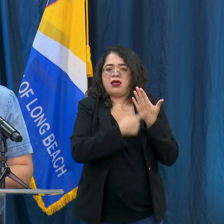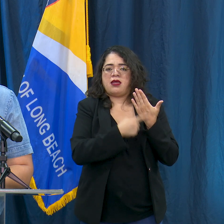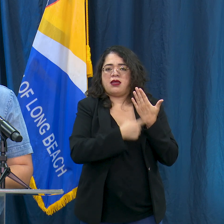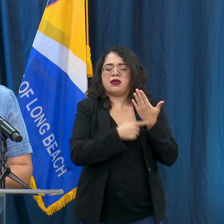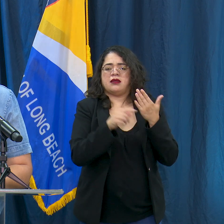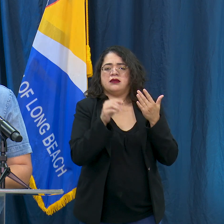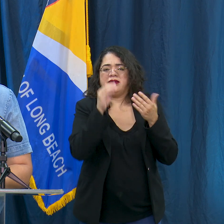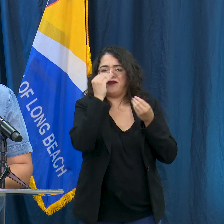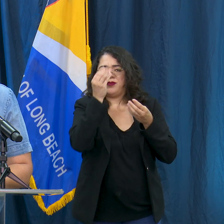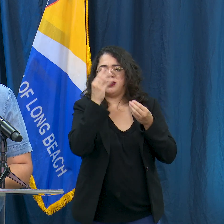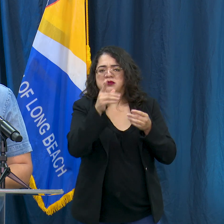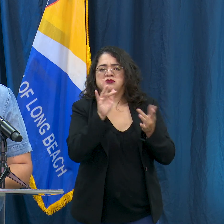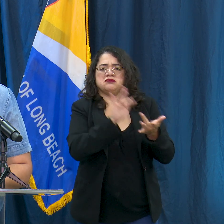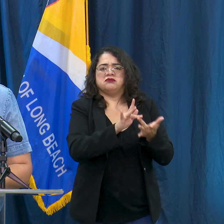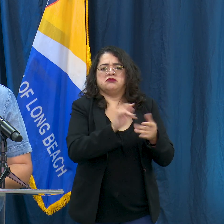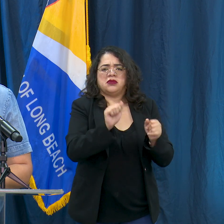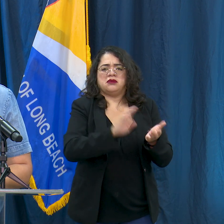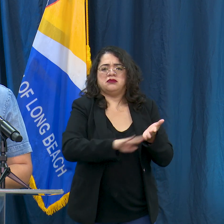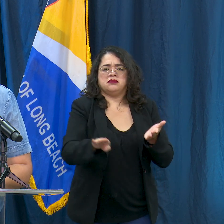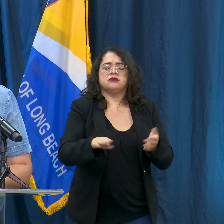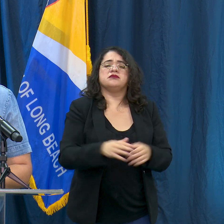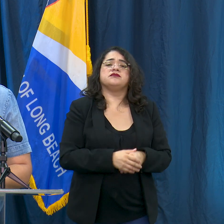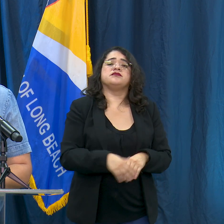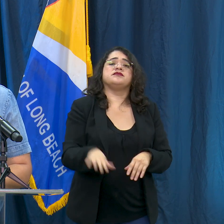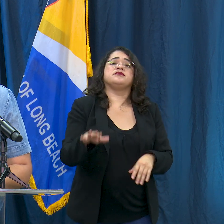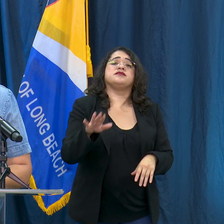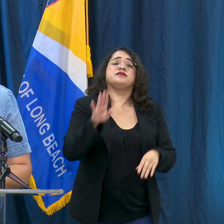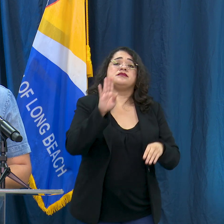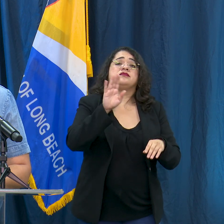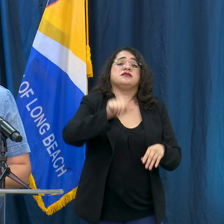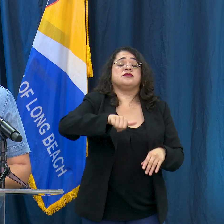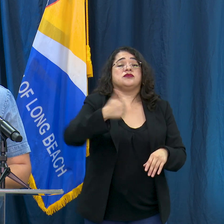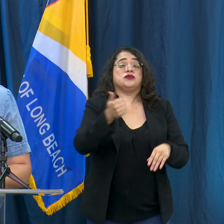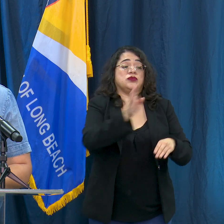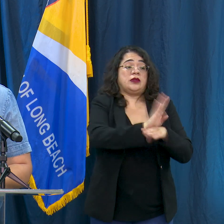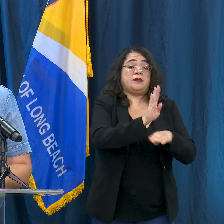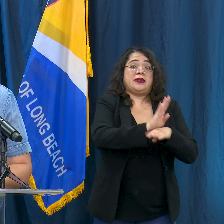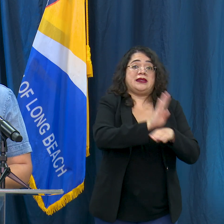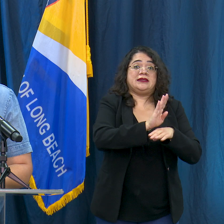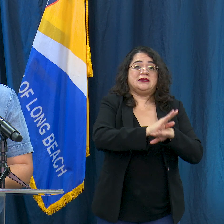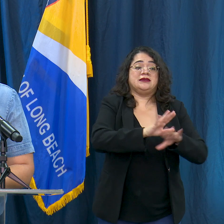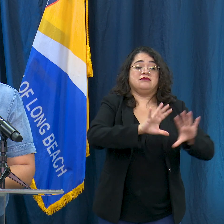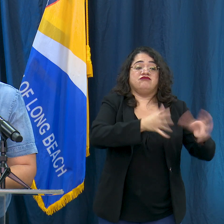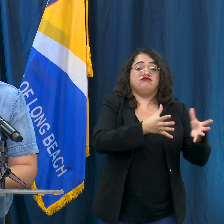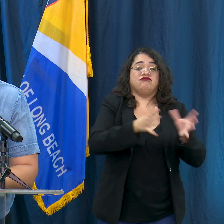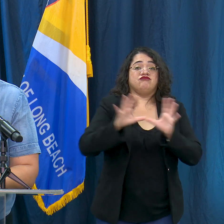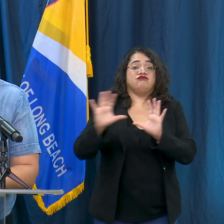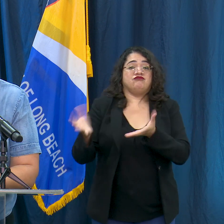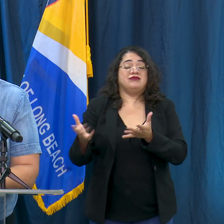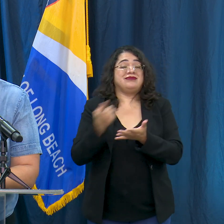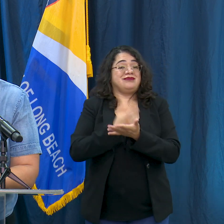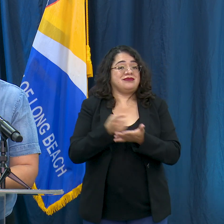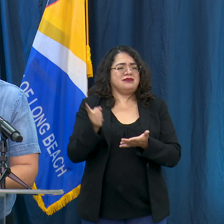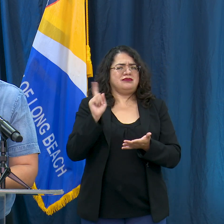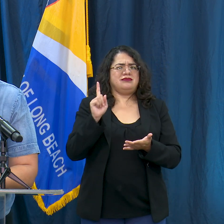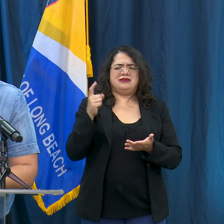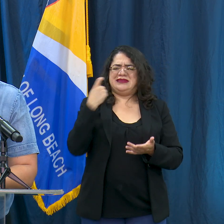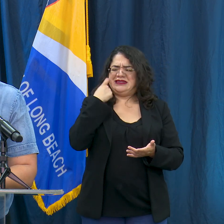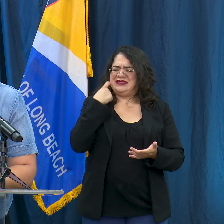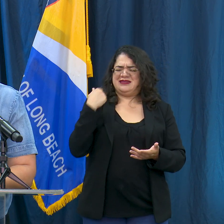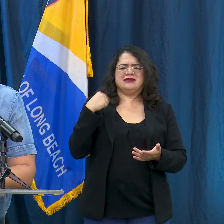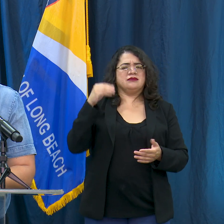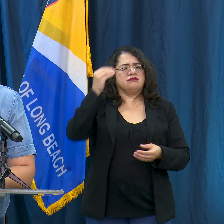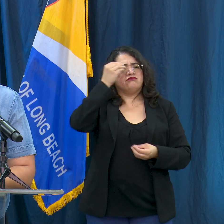automóviles. Los negocios adicionales que pueden reabrir. La semana pasada el gobernador Newsom anunció que